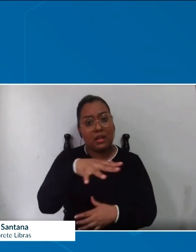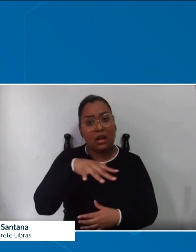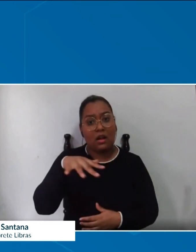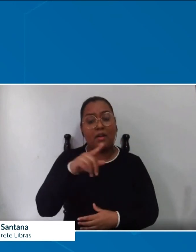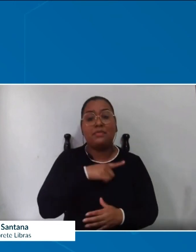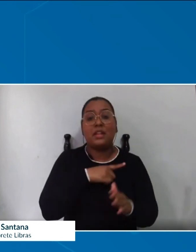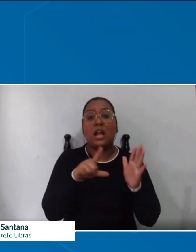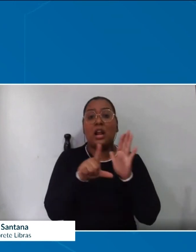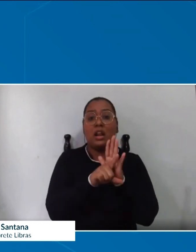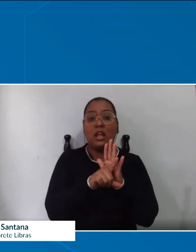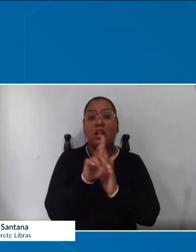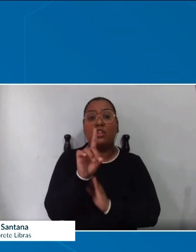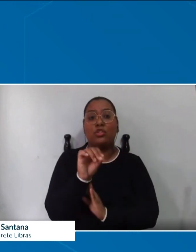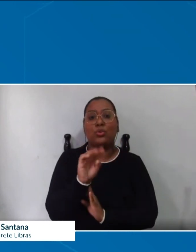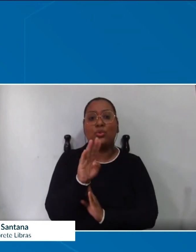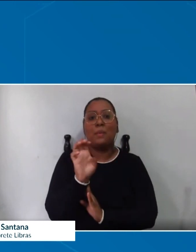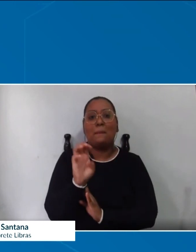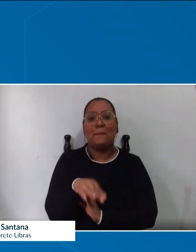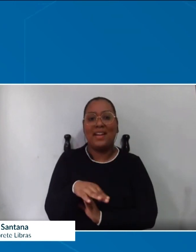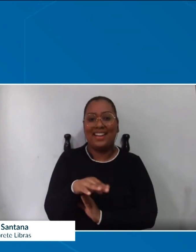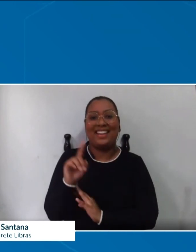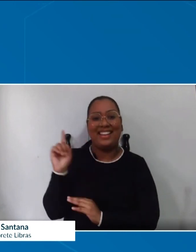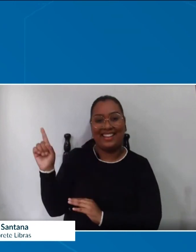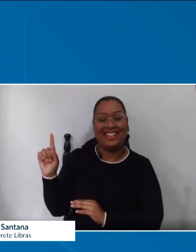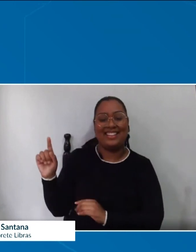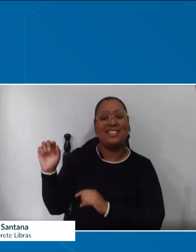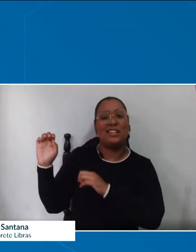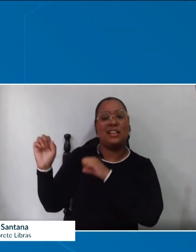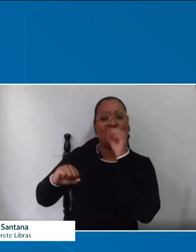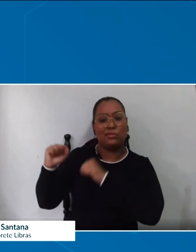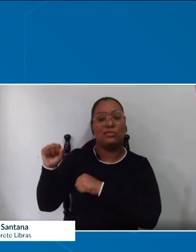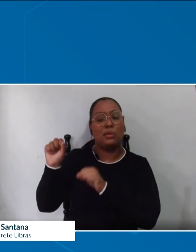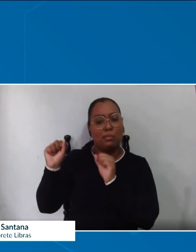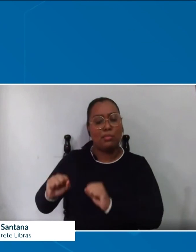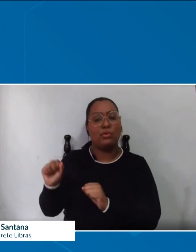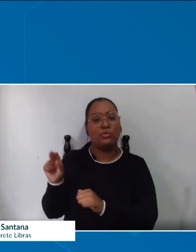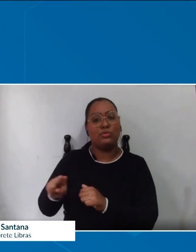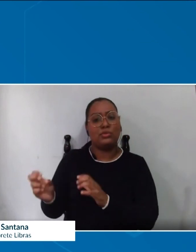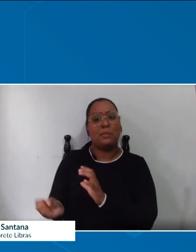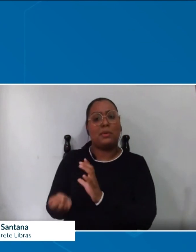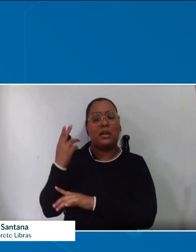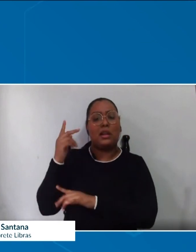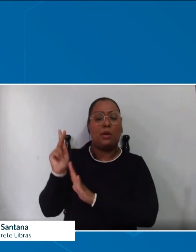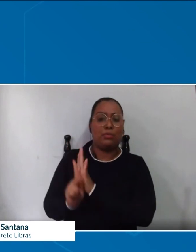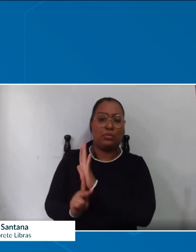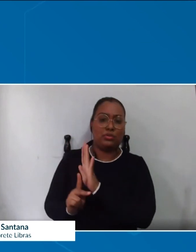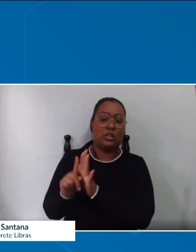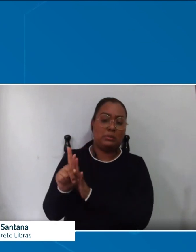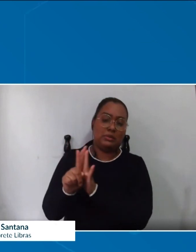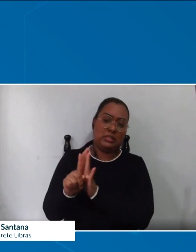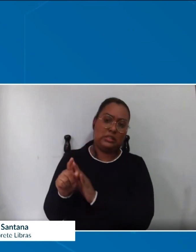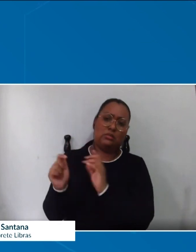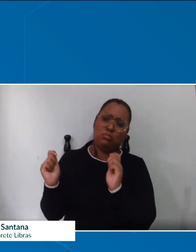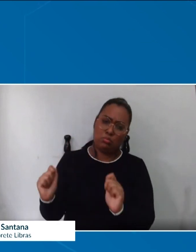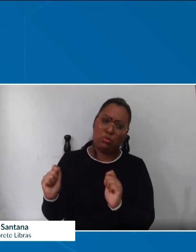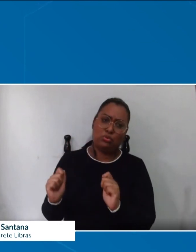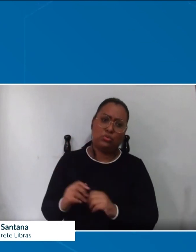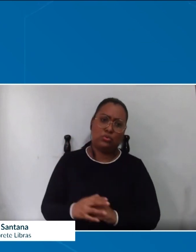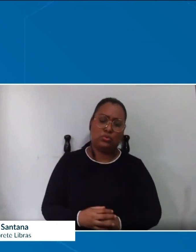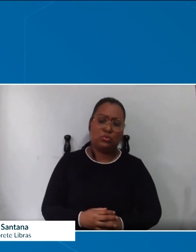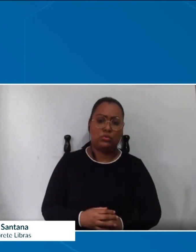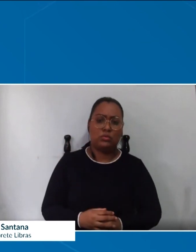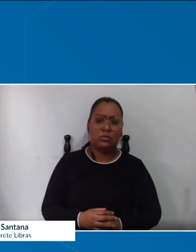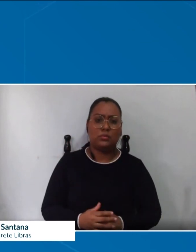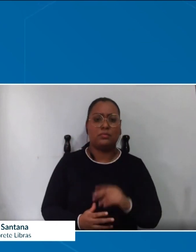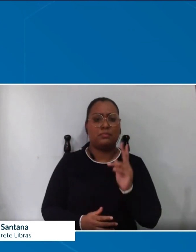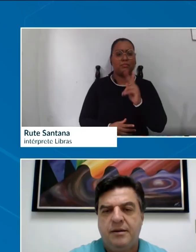existe a lei do bem também, que as indústrias podem utilizar para desenvolver esses projetos de pesquisa. E, professor